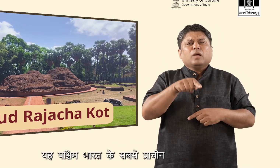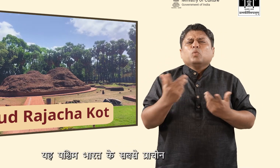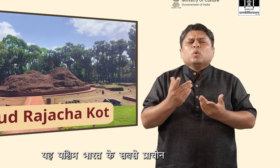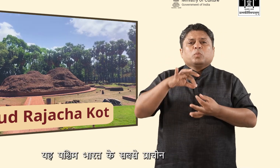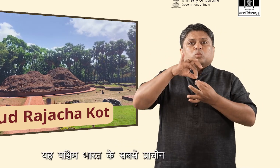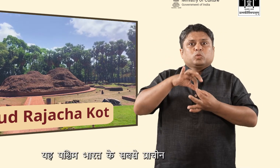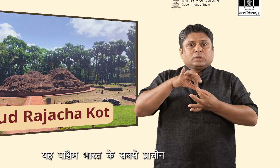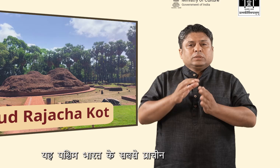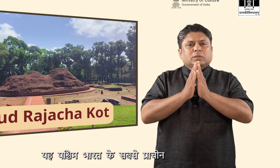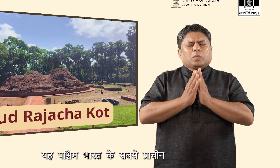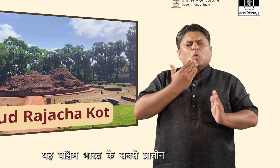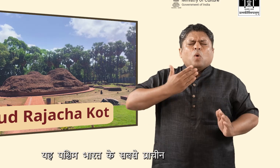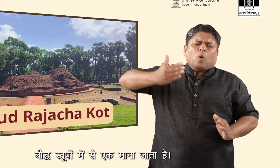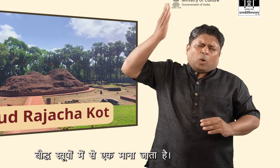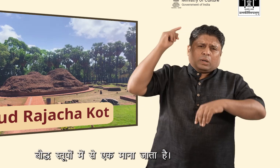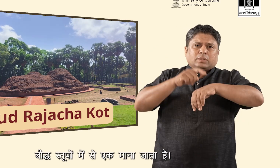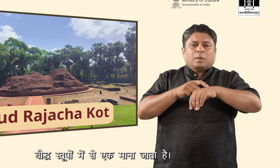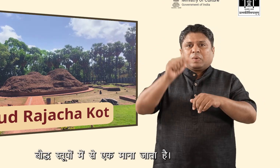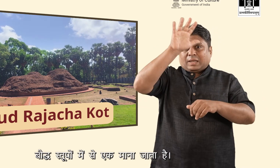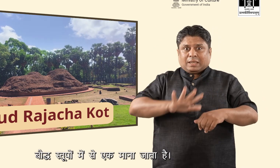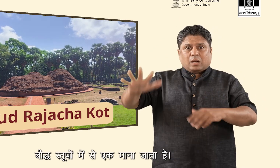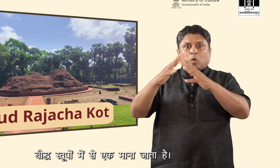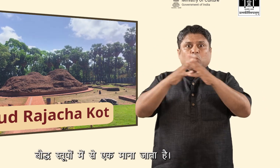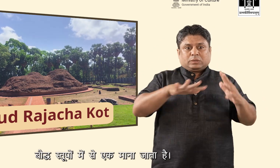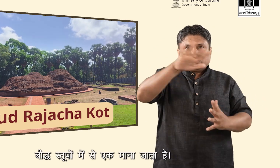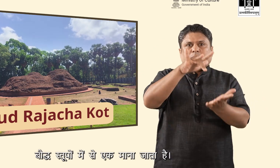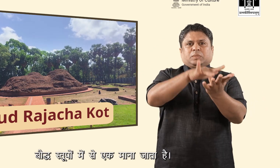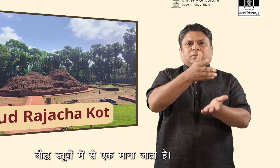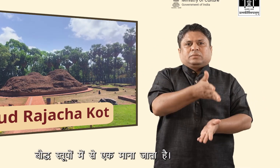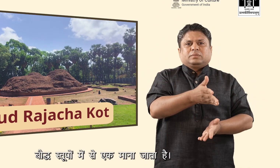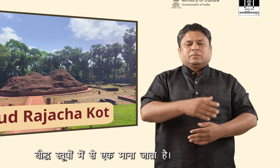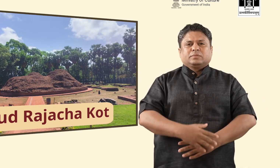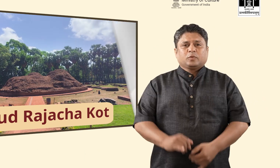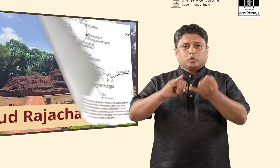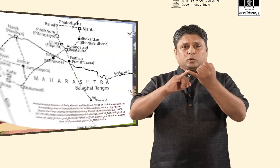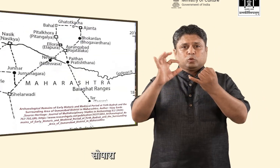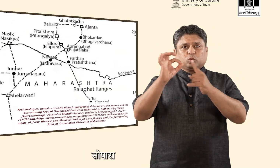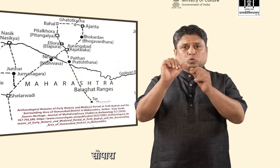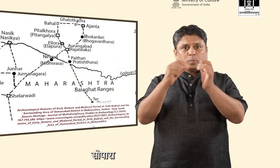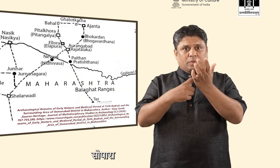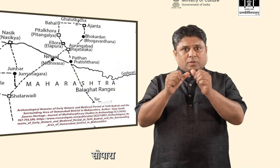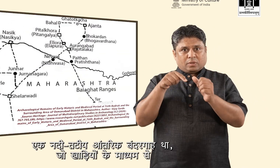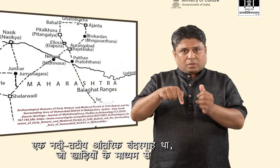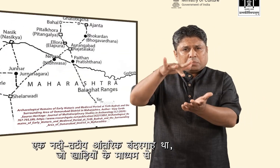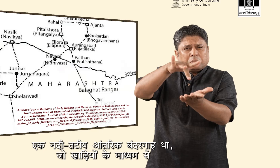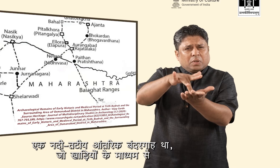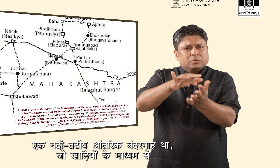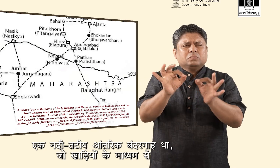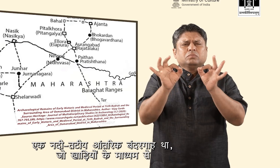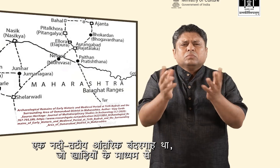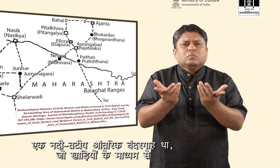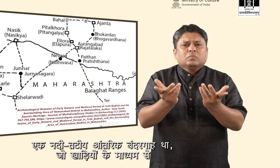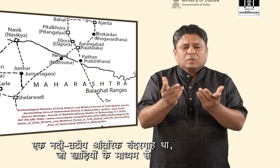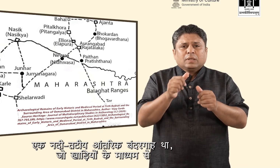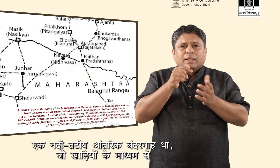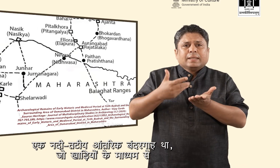यह पश्चिम भारत के सबसे प्राचीन बौद्ध स्तूपों में से एक माना जाता है। सोपारा एक नदी तटीय आंतरिक